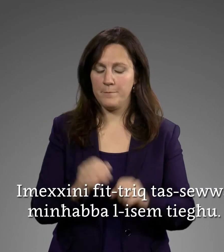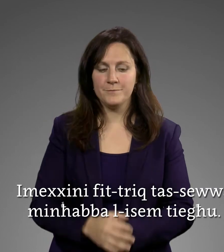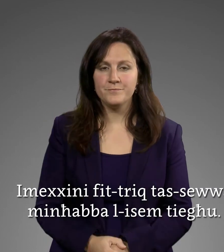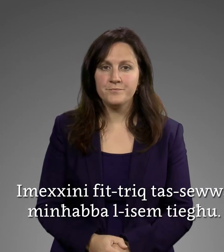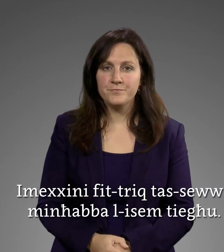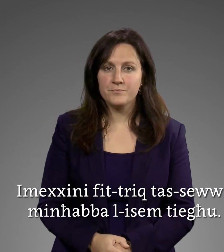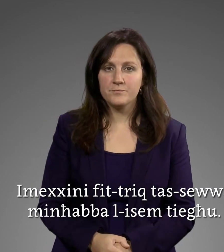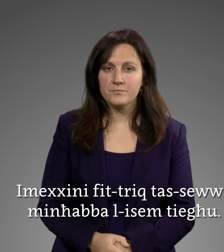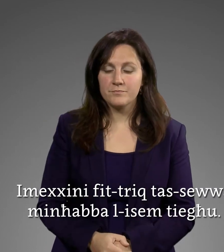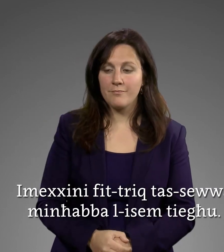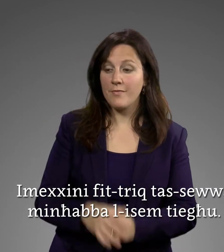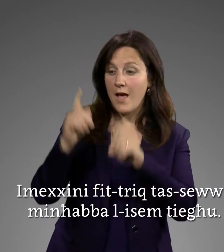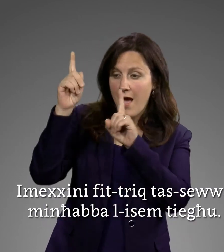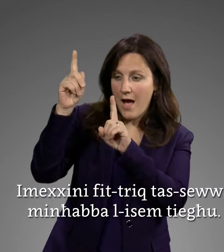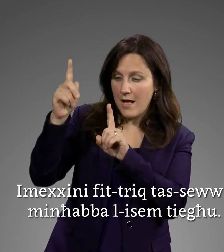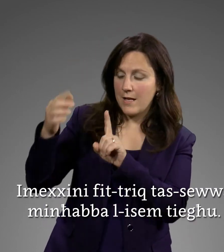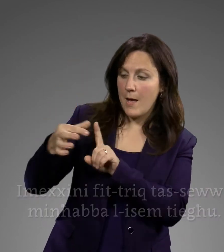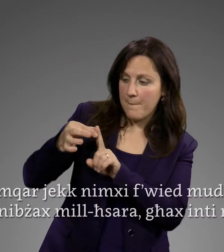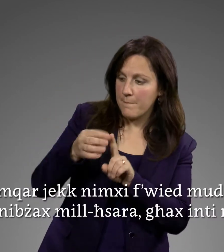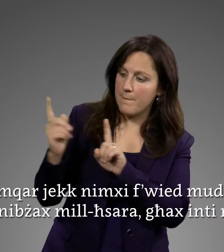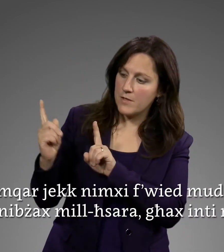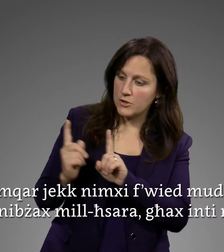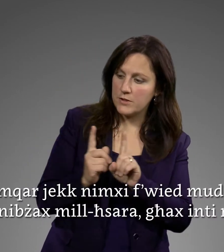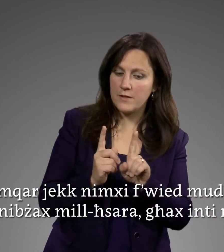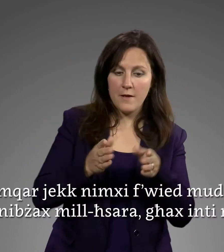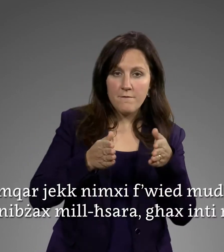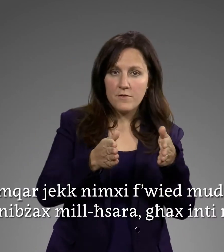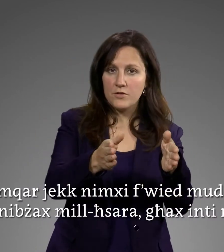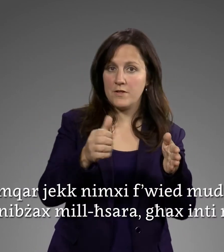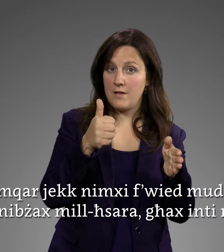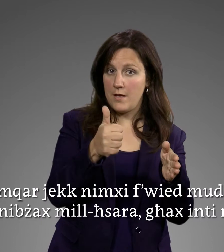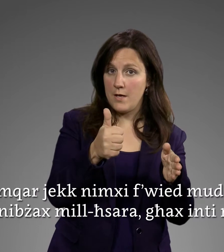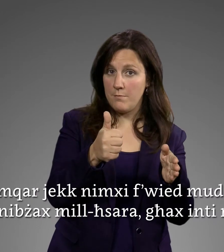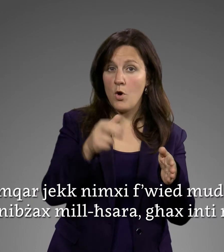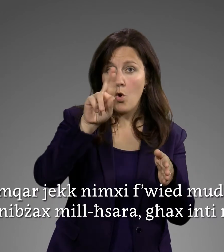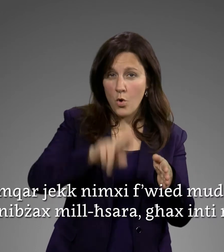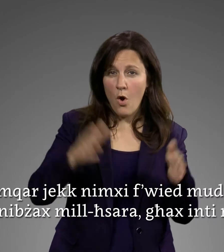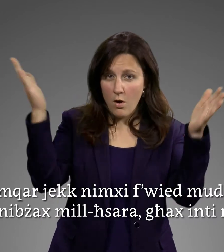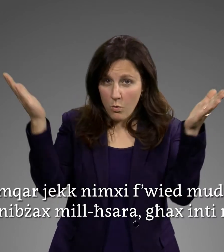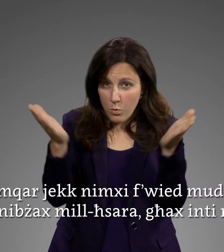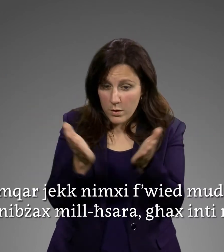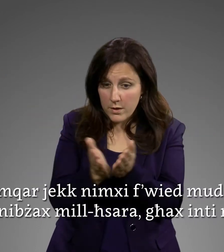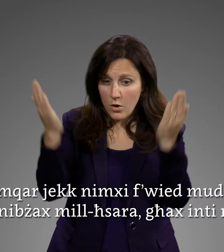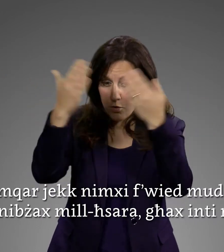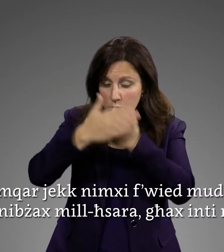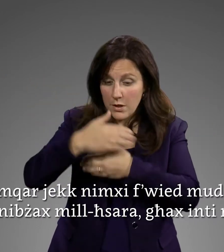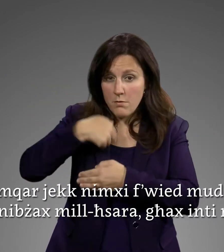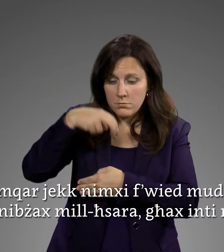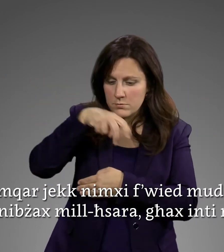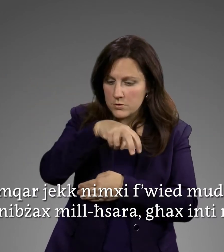Imexxini fit-triq tas-sewwa minħabba l-isem tiegħu. Imqari jekk nimxi f'wiet mudlam, ma nibżax mill-ħsara